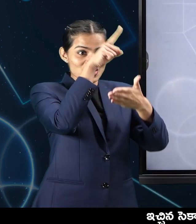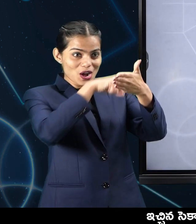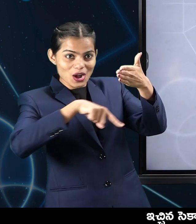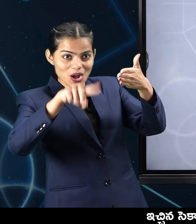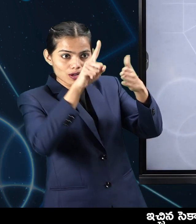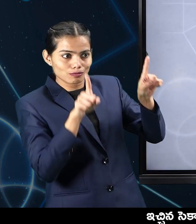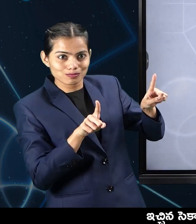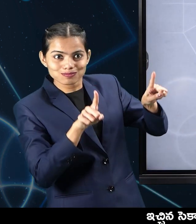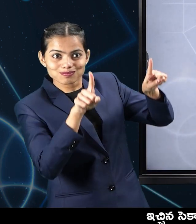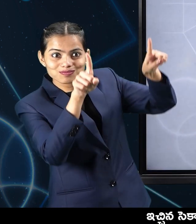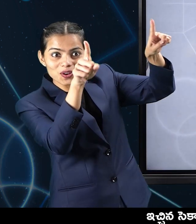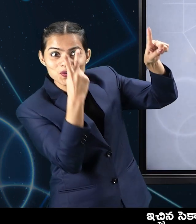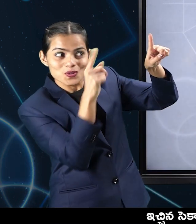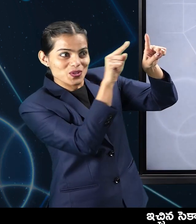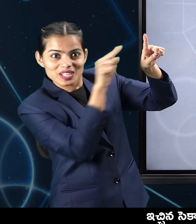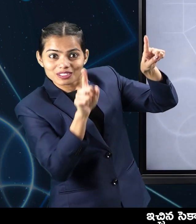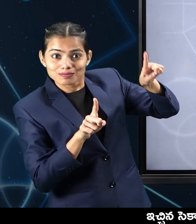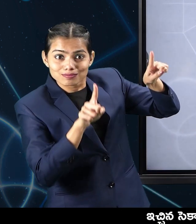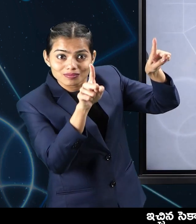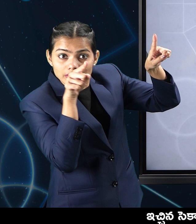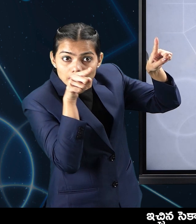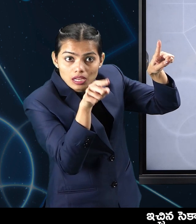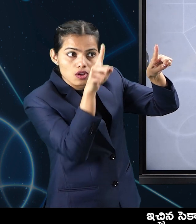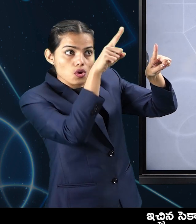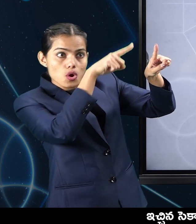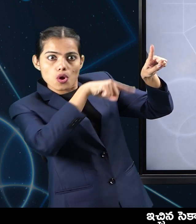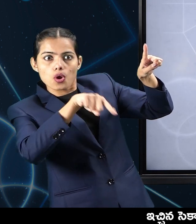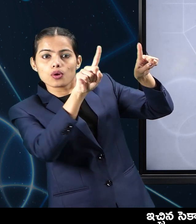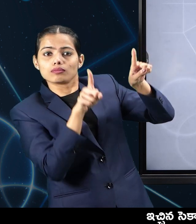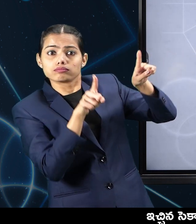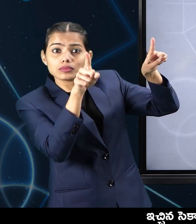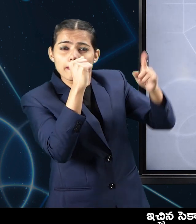ఇచ్చిన సెకండ్ గరిష్టంగా 2 సమాంతర టాంజెంట్లు.